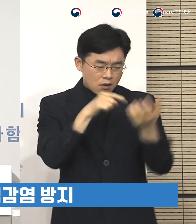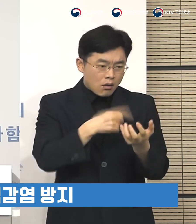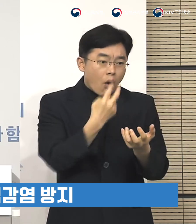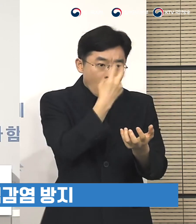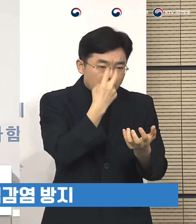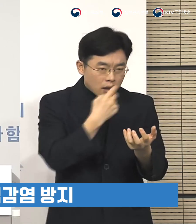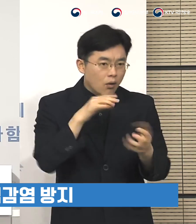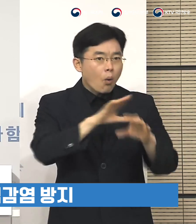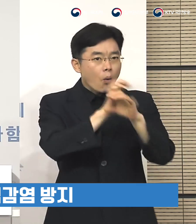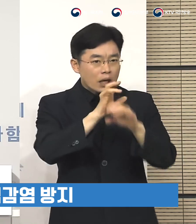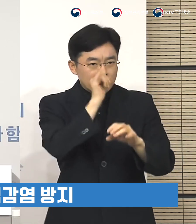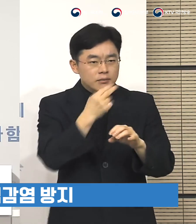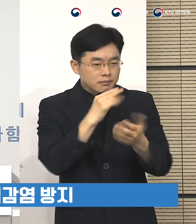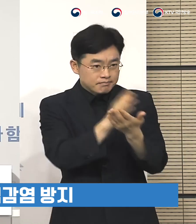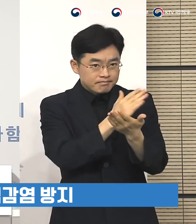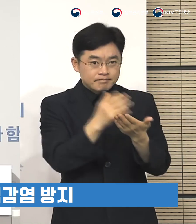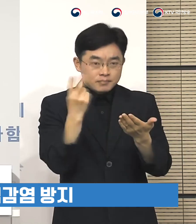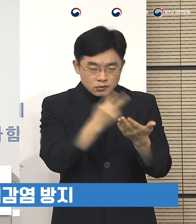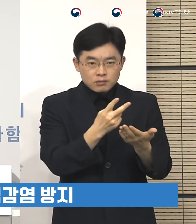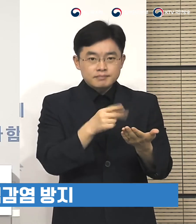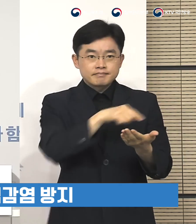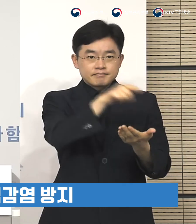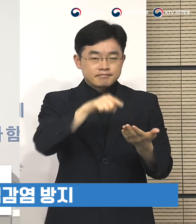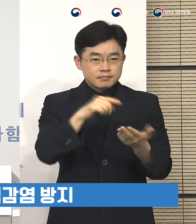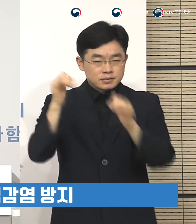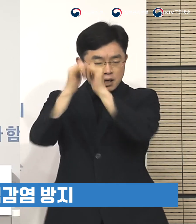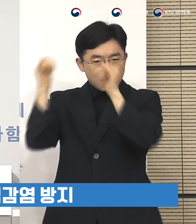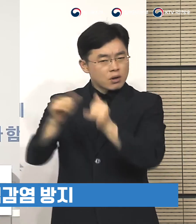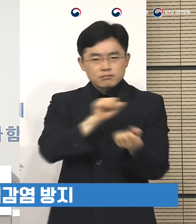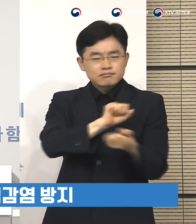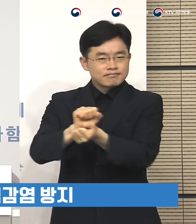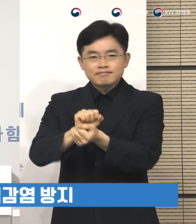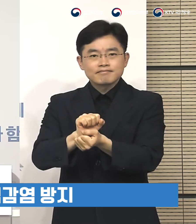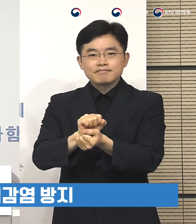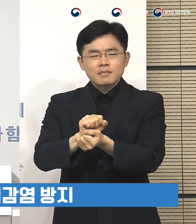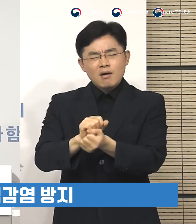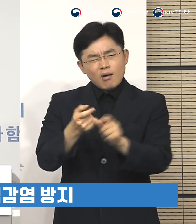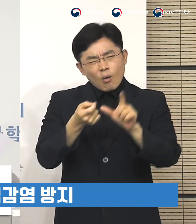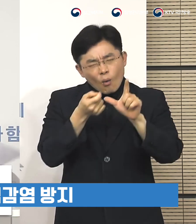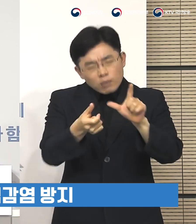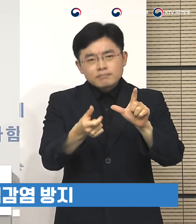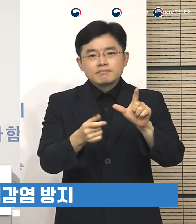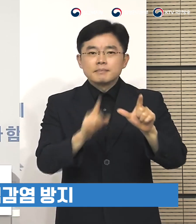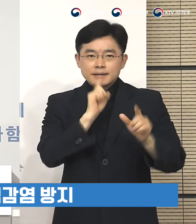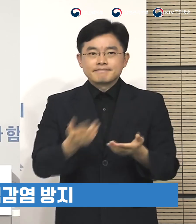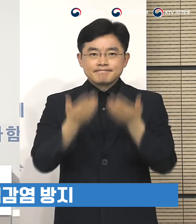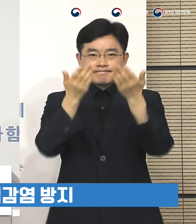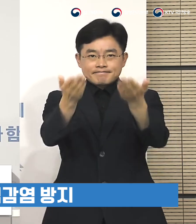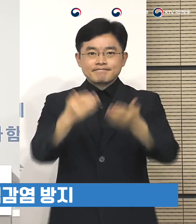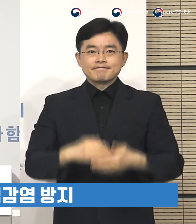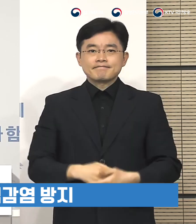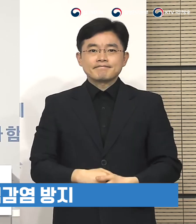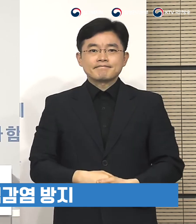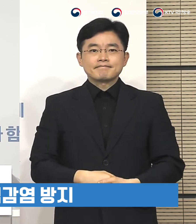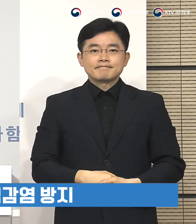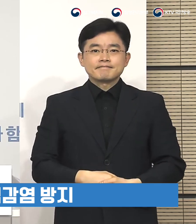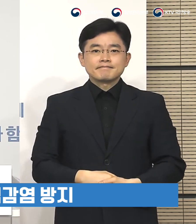있으므로 국내의 지역사회 감염으로 확산될 가능성은 거의 없다는 점을 강조드립니다.